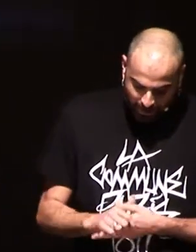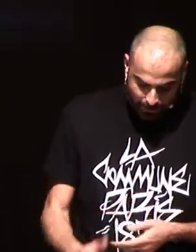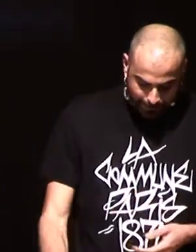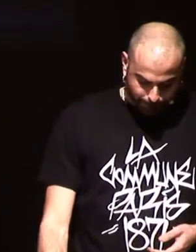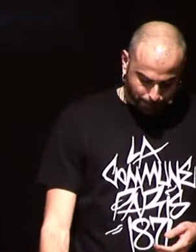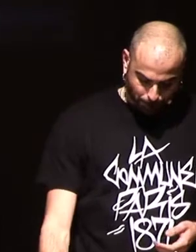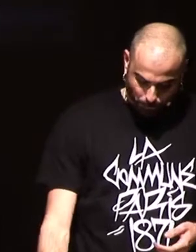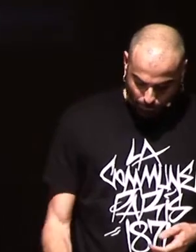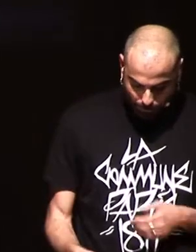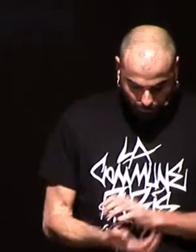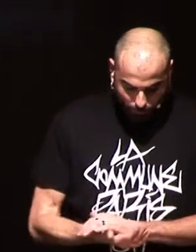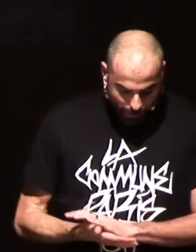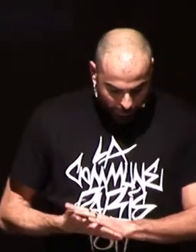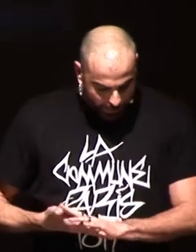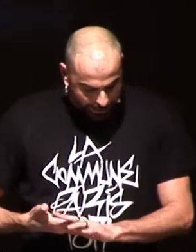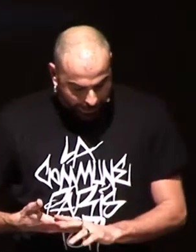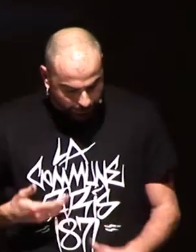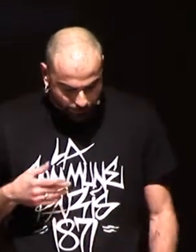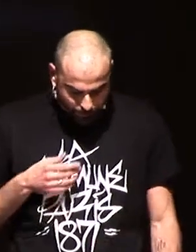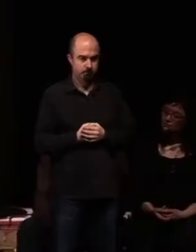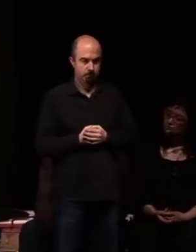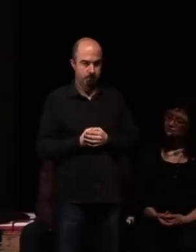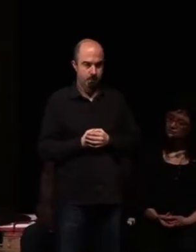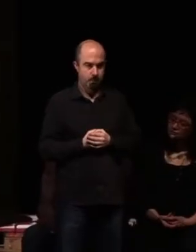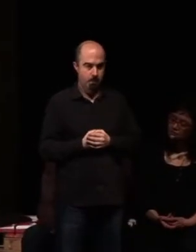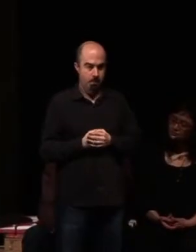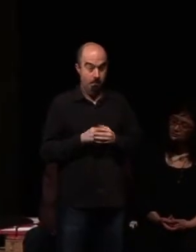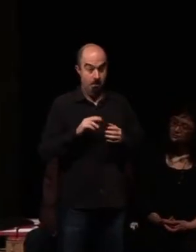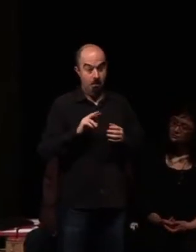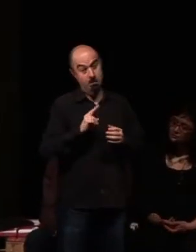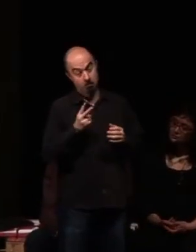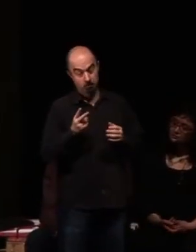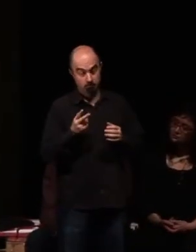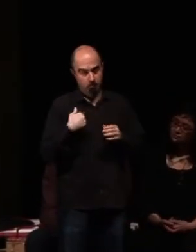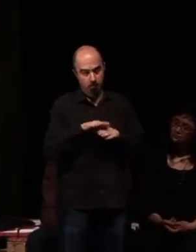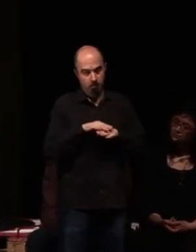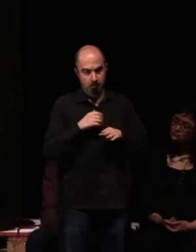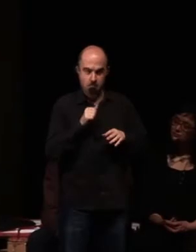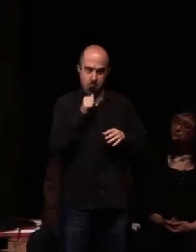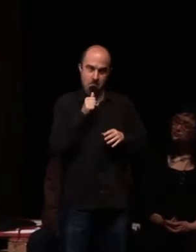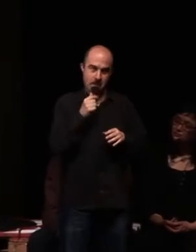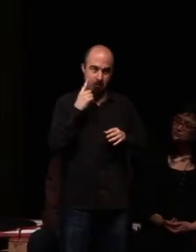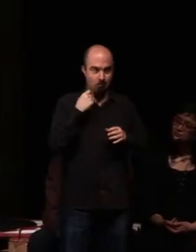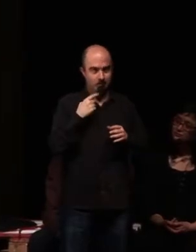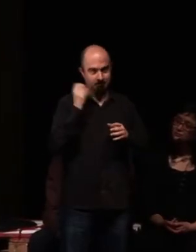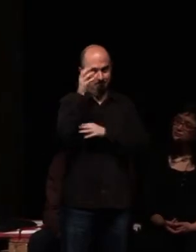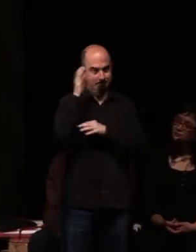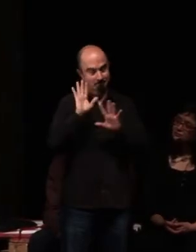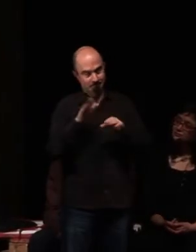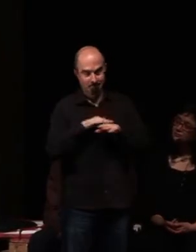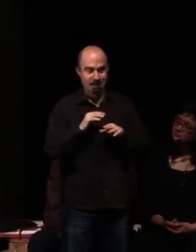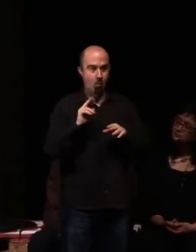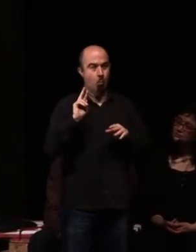En segon lloc, i perdoneu, no estem molt acostumats a aquests discursos. Una